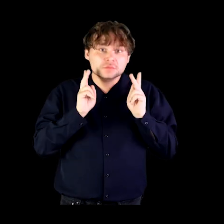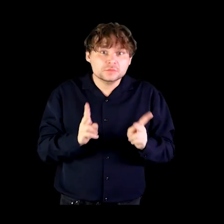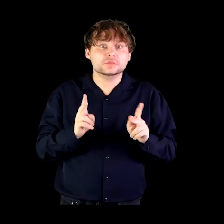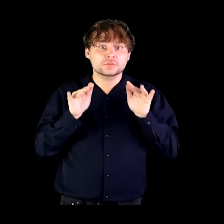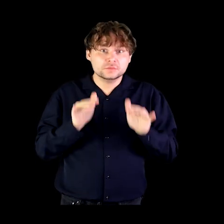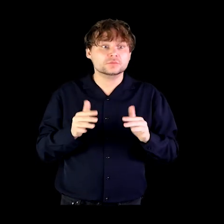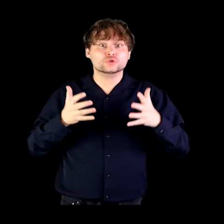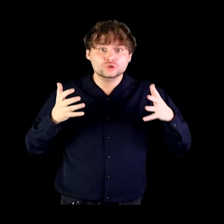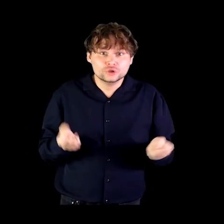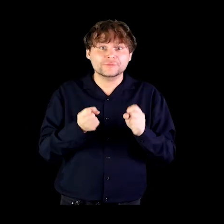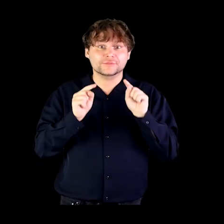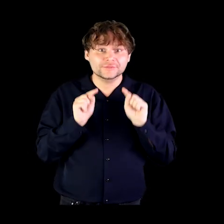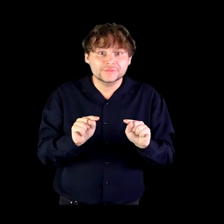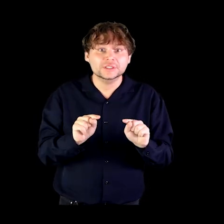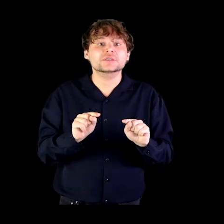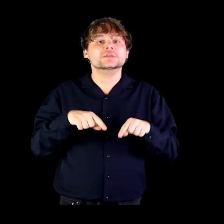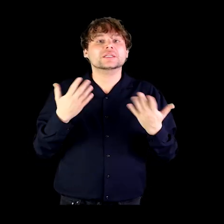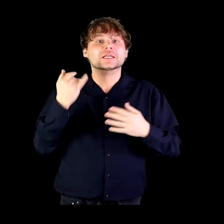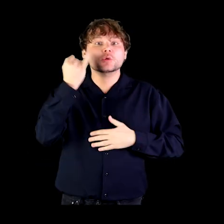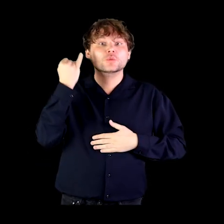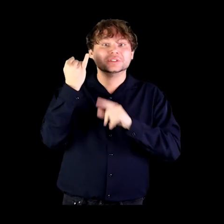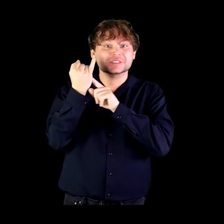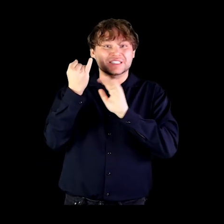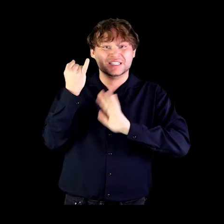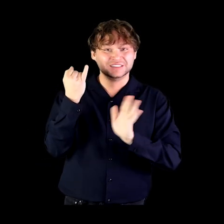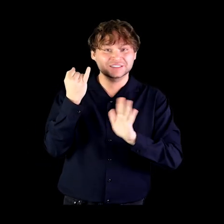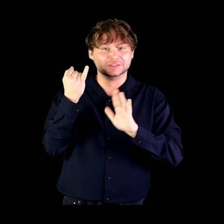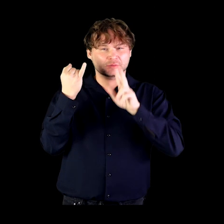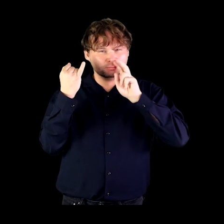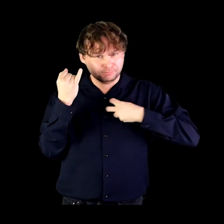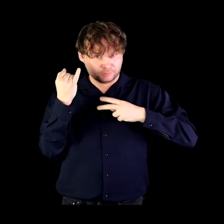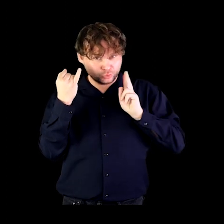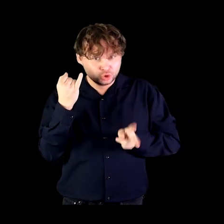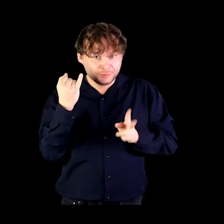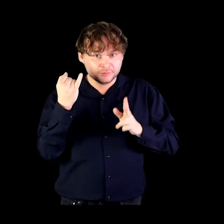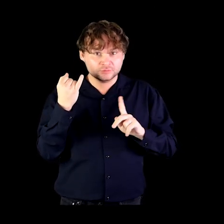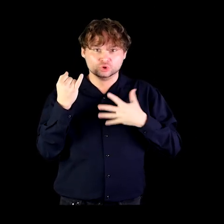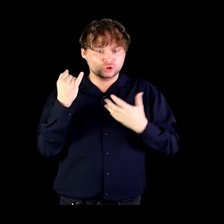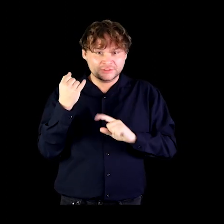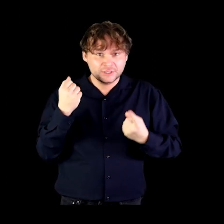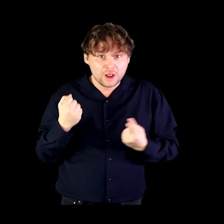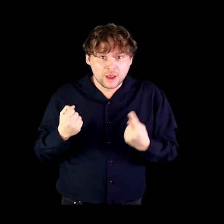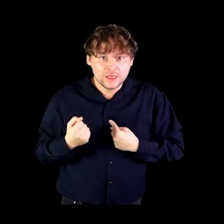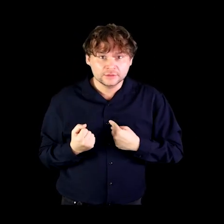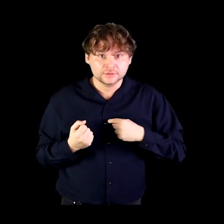diese Illusion, diese Blase irgendwann platzen zu lassen und uns eingestehen, dass wir